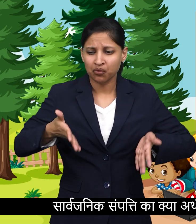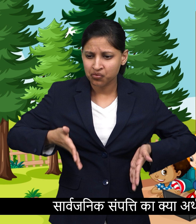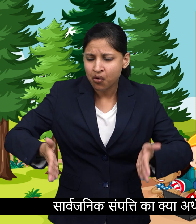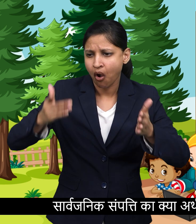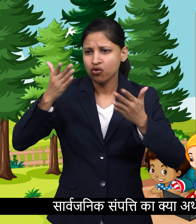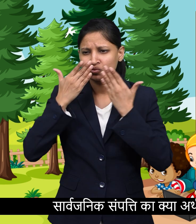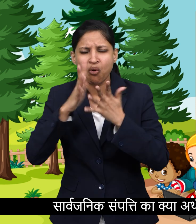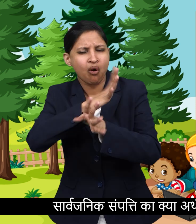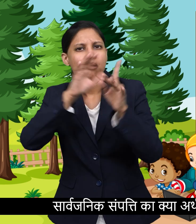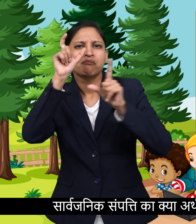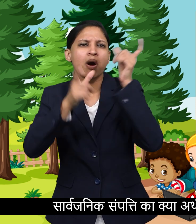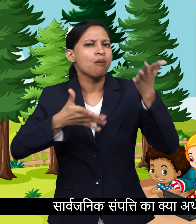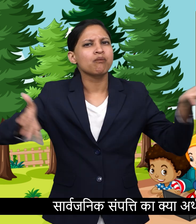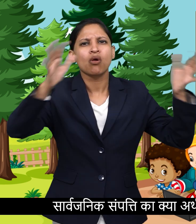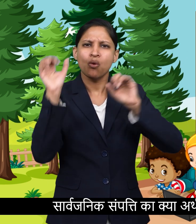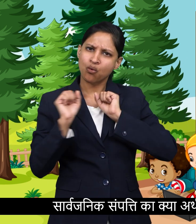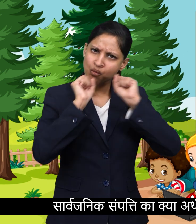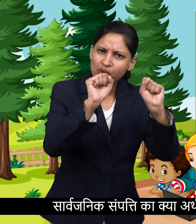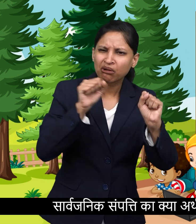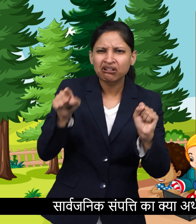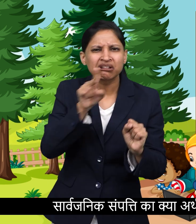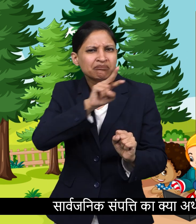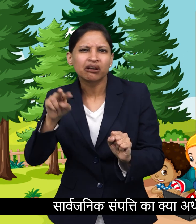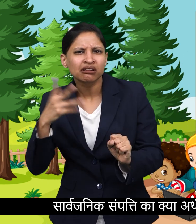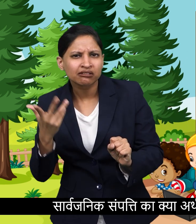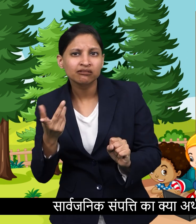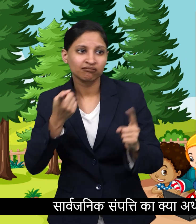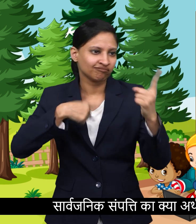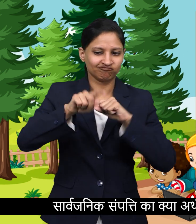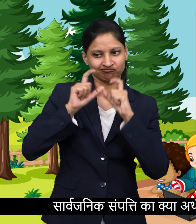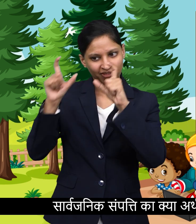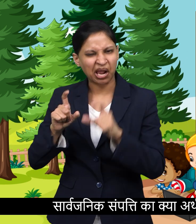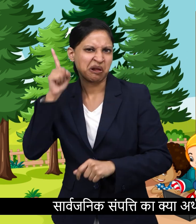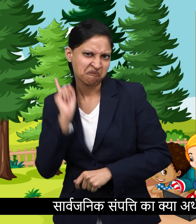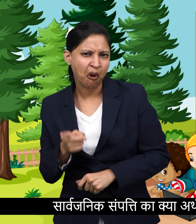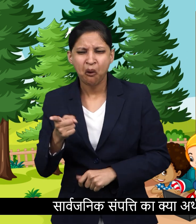सार्वजनिक संपत्ति का क्या अर्थ है और हमें इसकी देखभाल क्यों करनी चाहिए।